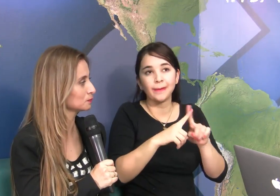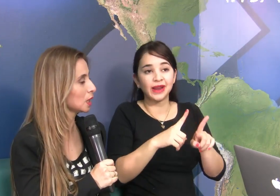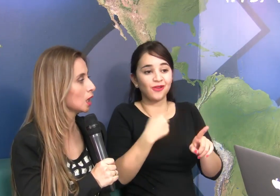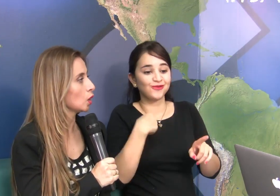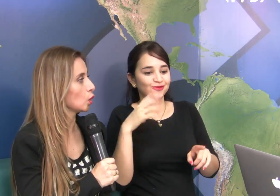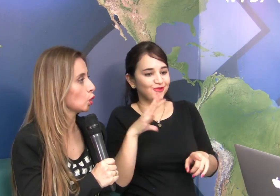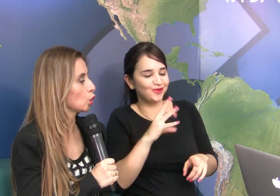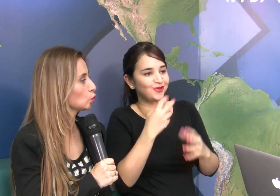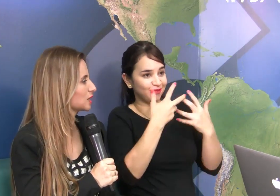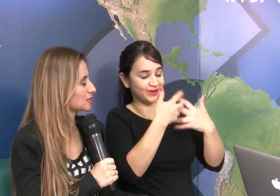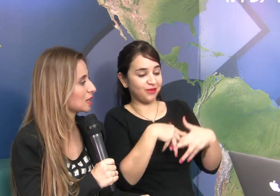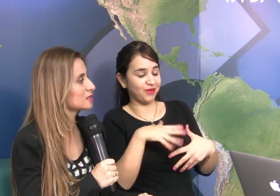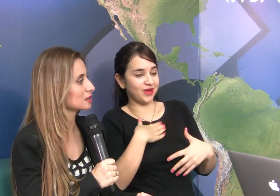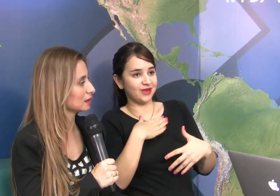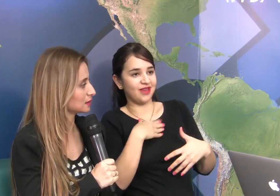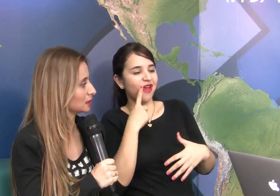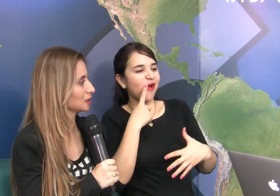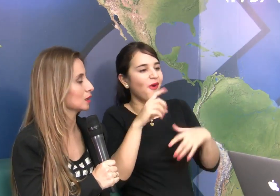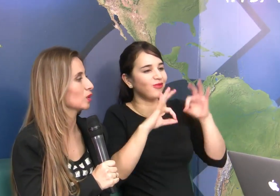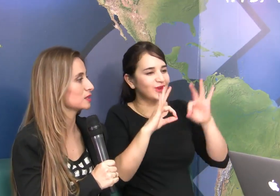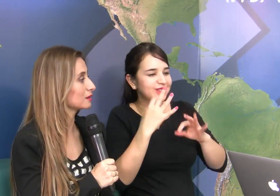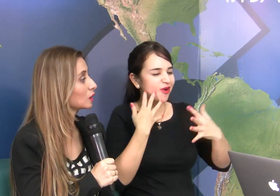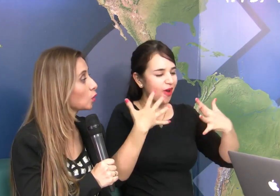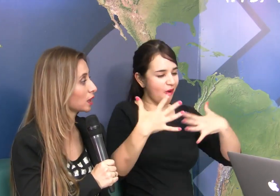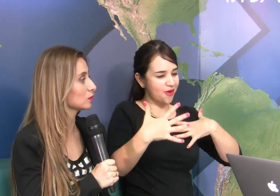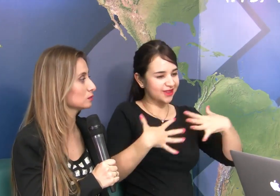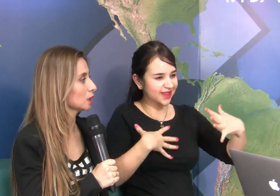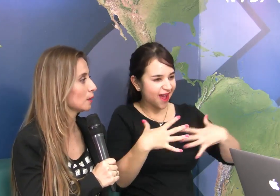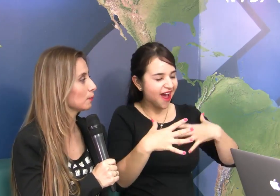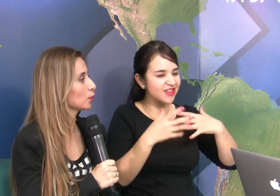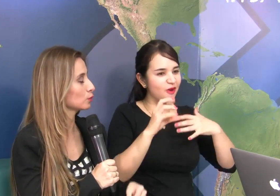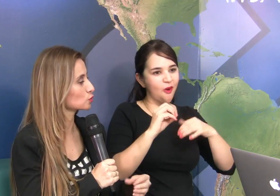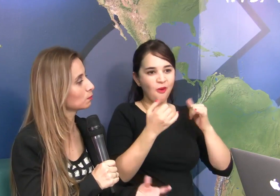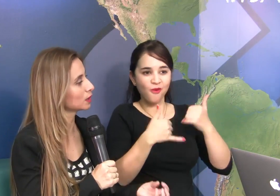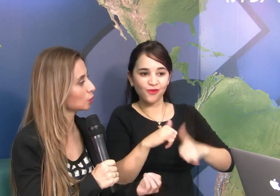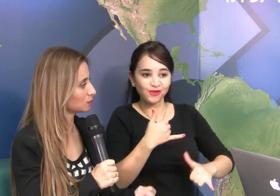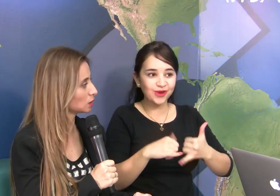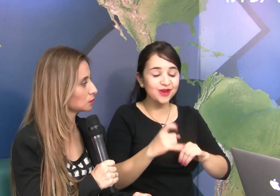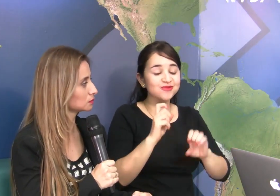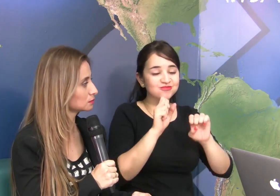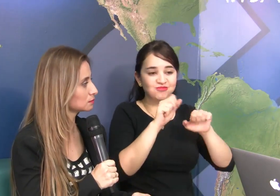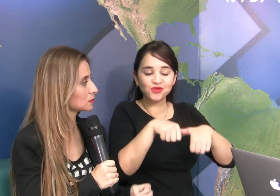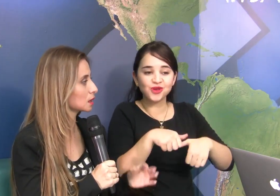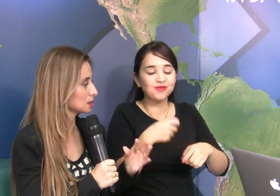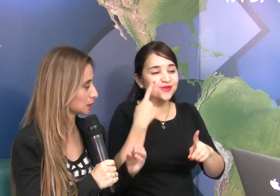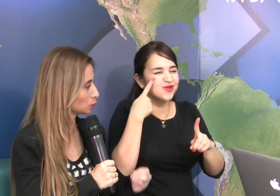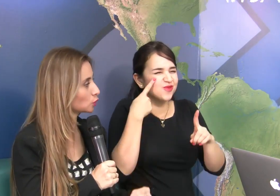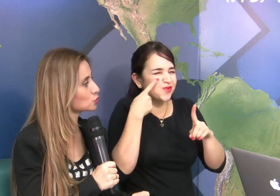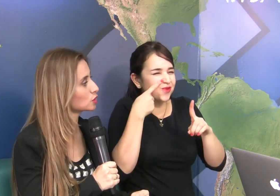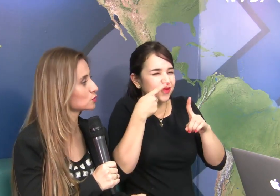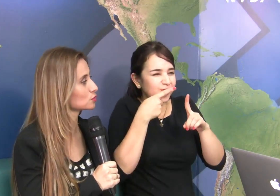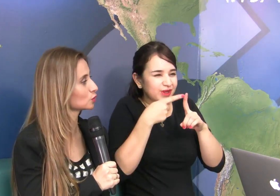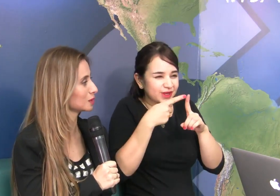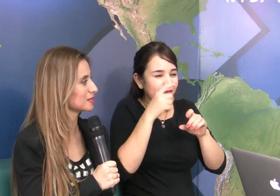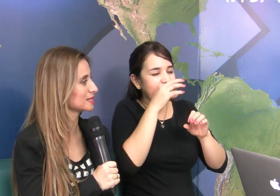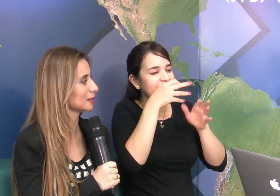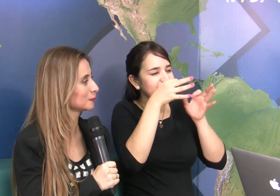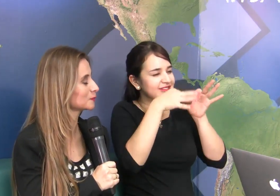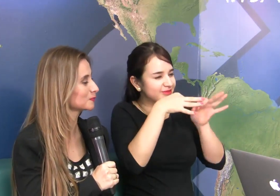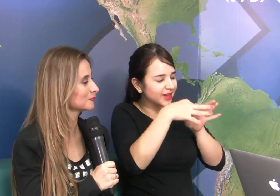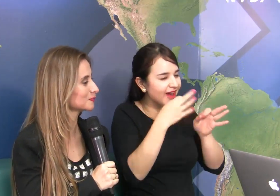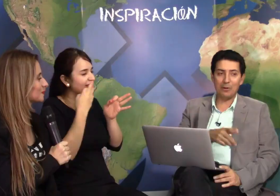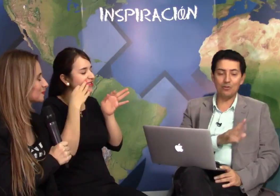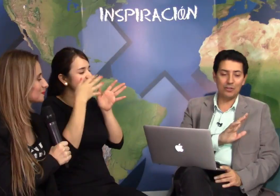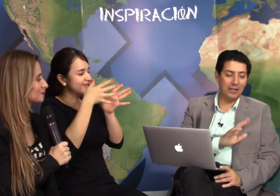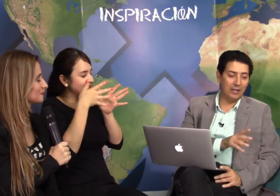máximo, o un sketch teatral, o a través del juego, sí, podemos cumplir el objetivo y ser muy concisos con el mensaje.